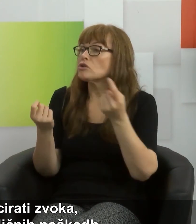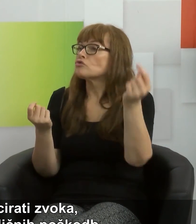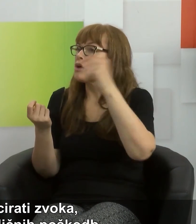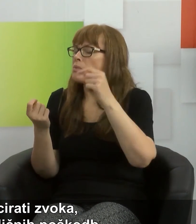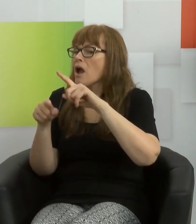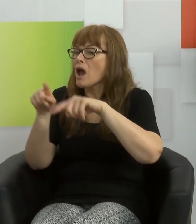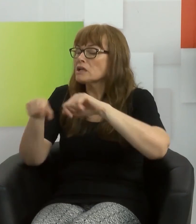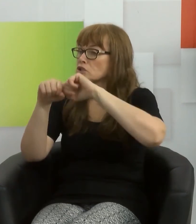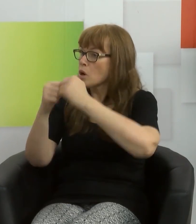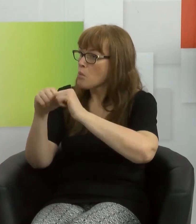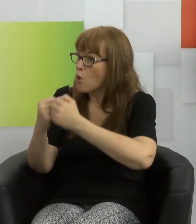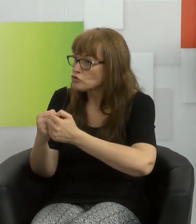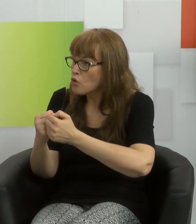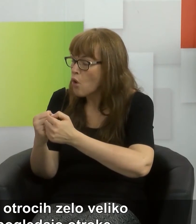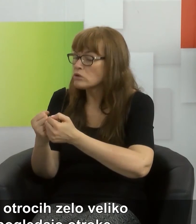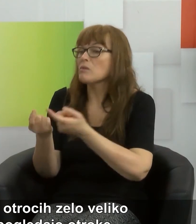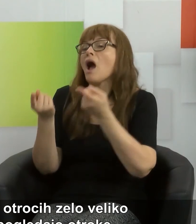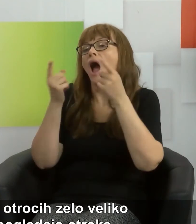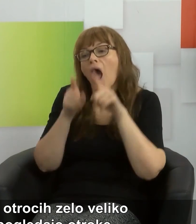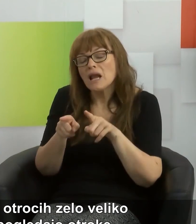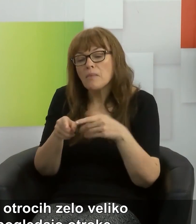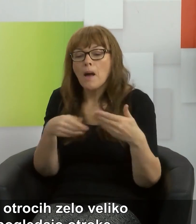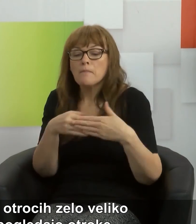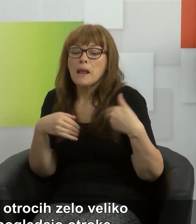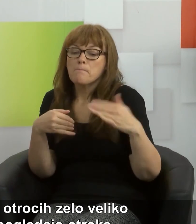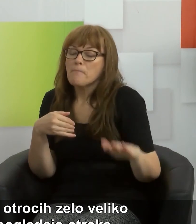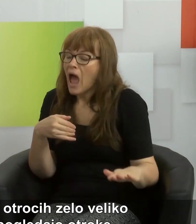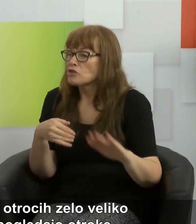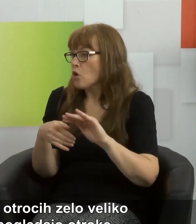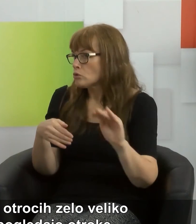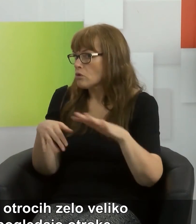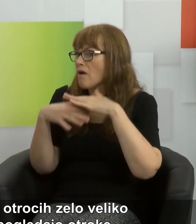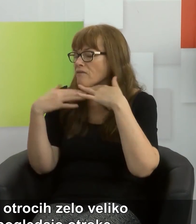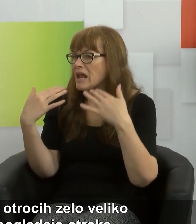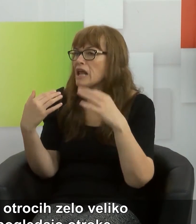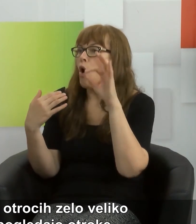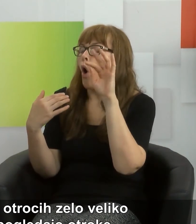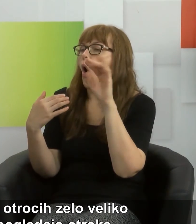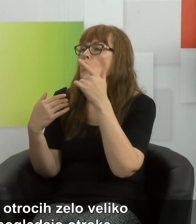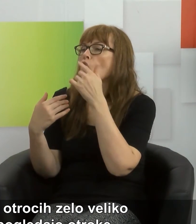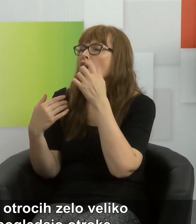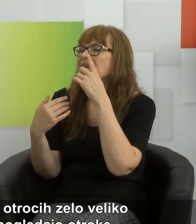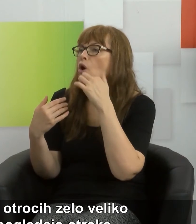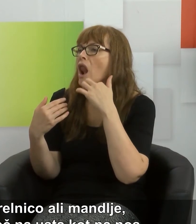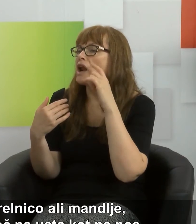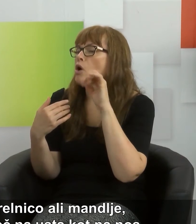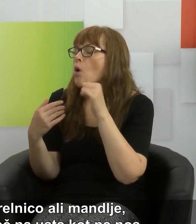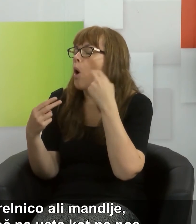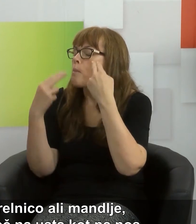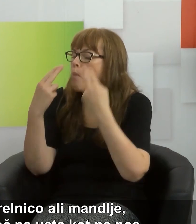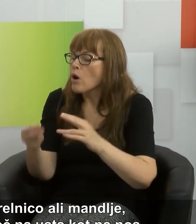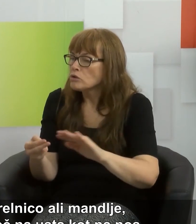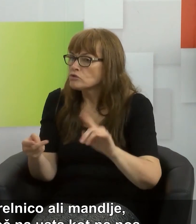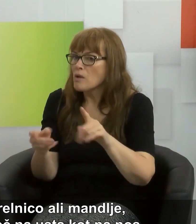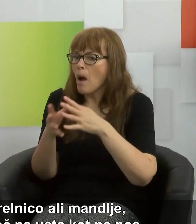različnih poškodb oziroma predvsem pri mlajših otrocih zelo veliko otorinolaringologi pogledajo otroke, če